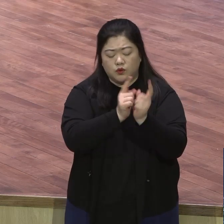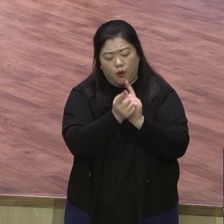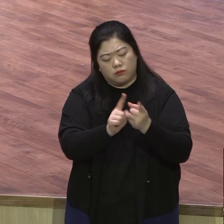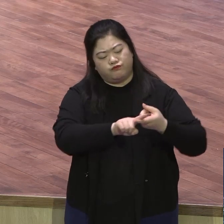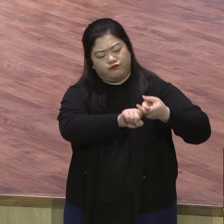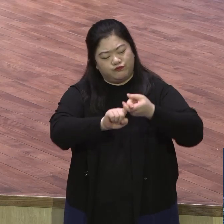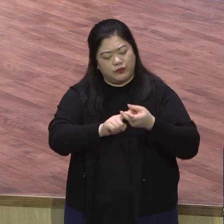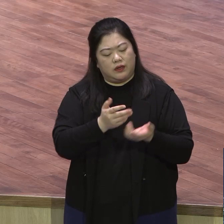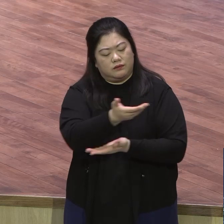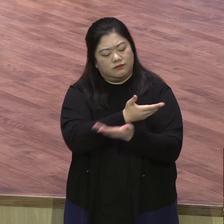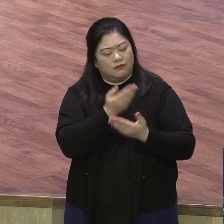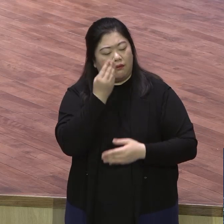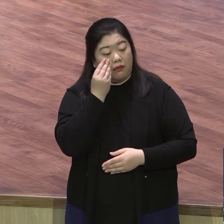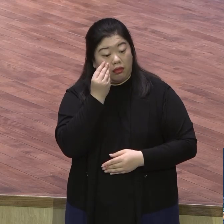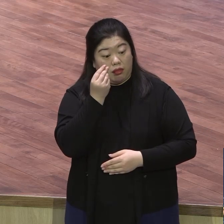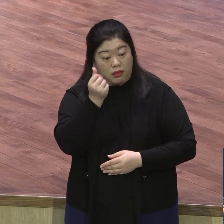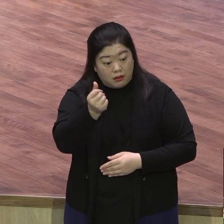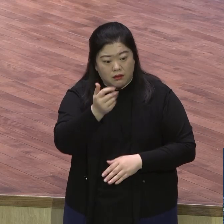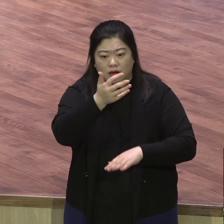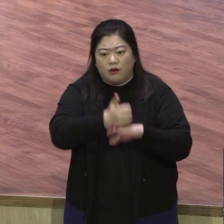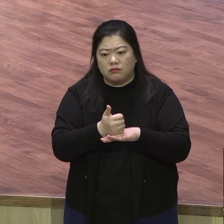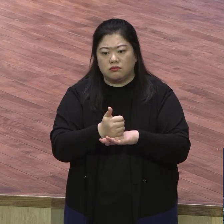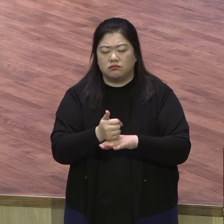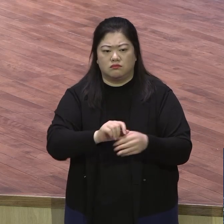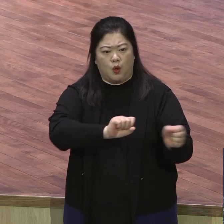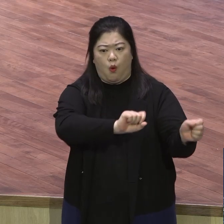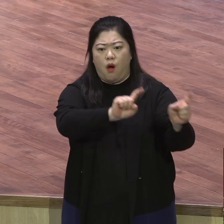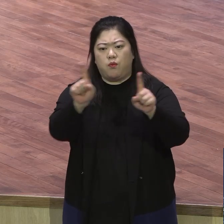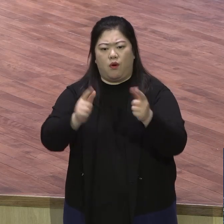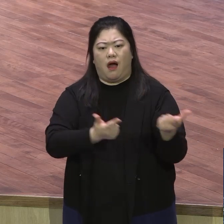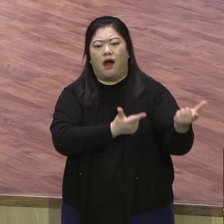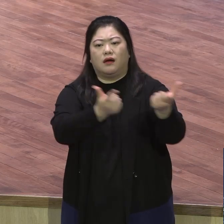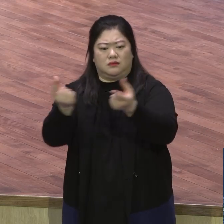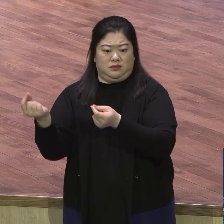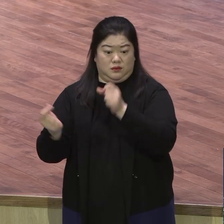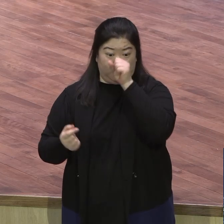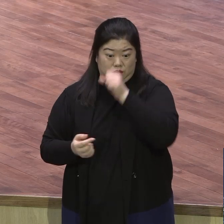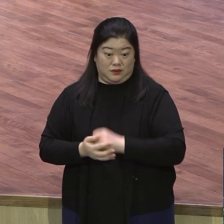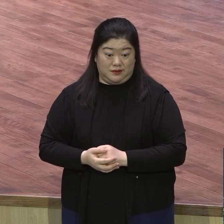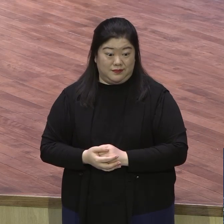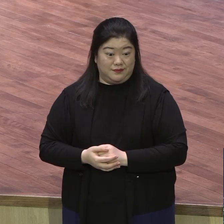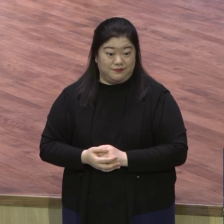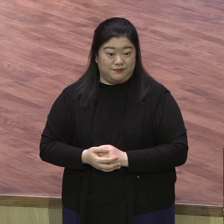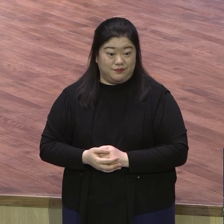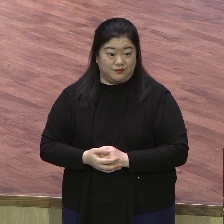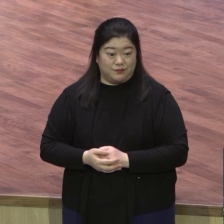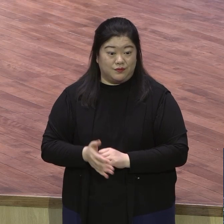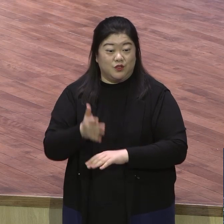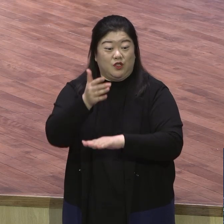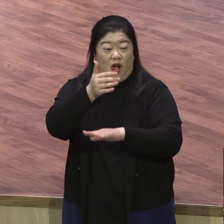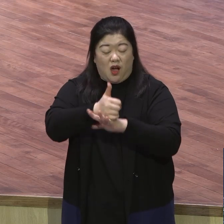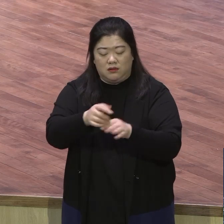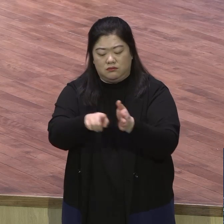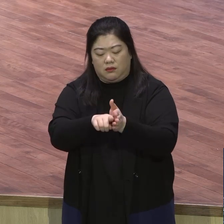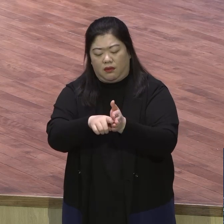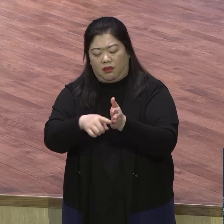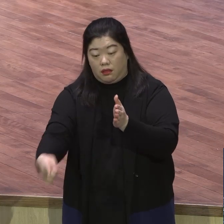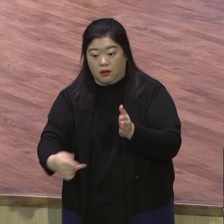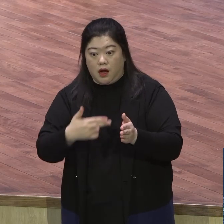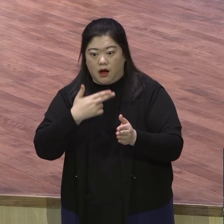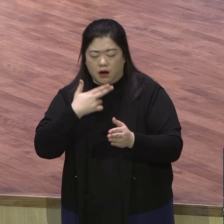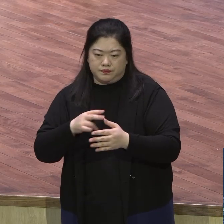뿌리 내려져서 모두가 다 살아나야 돼요. 그래서 흔들림이 없고 변함없이 일심